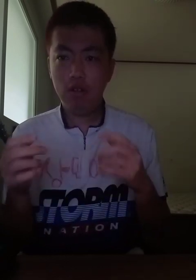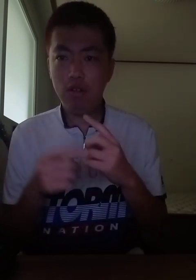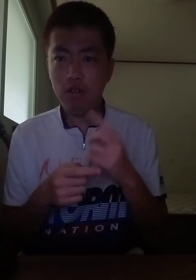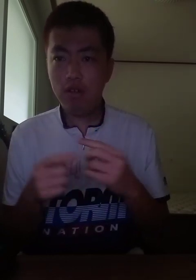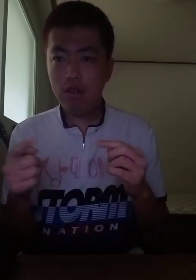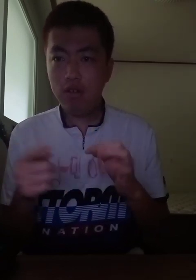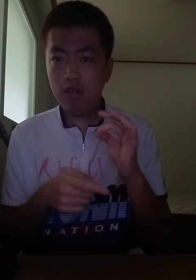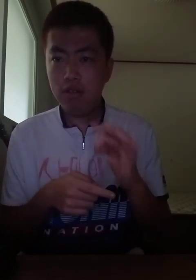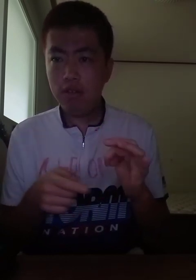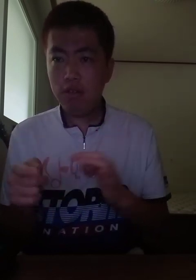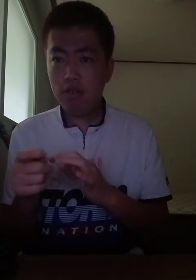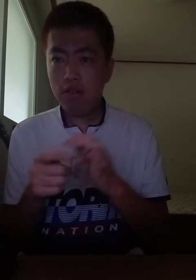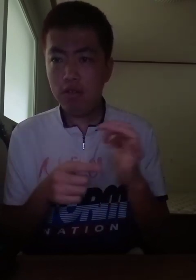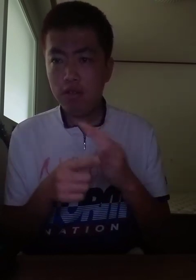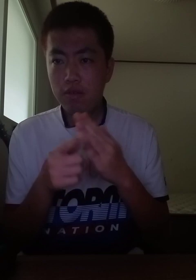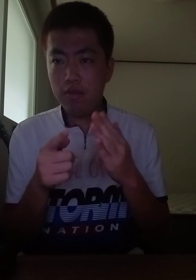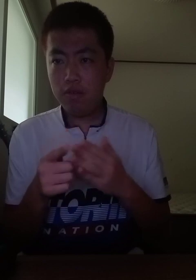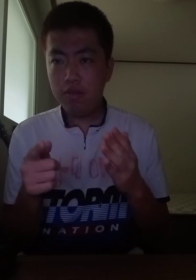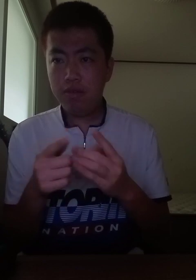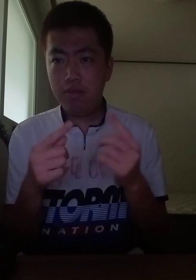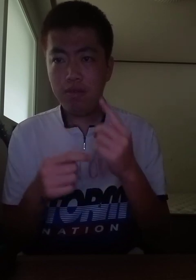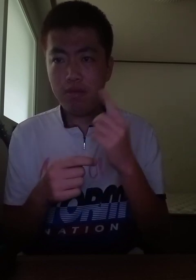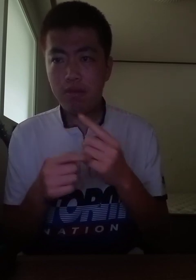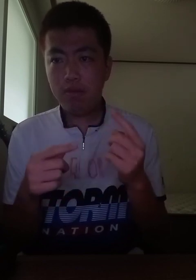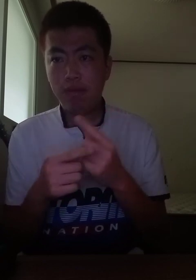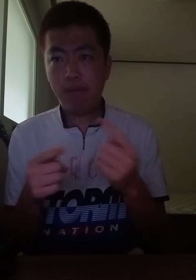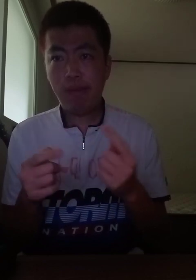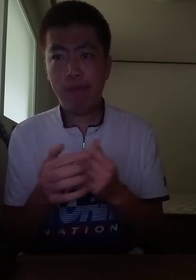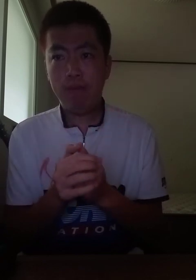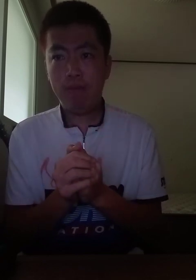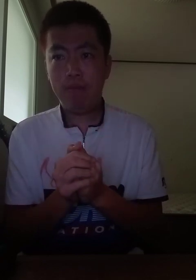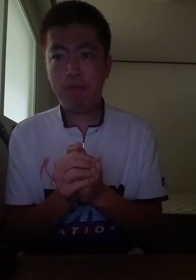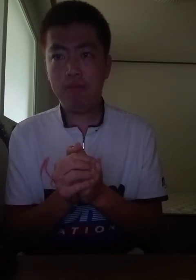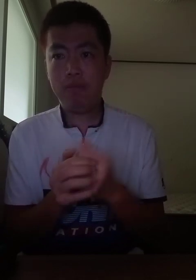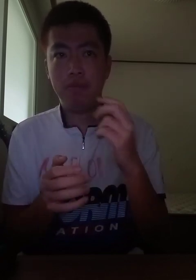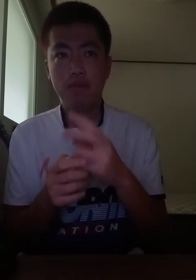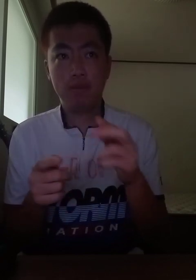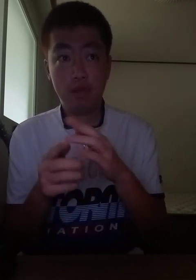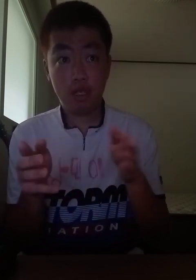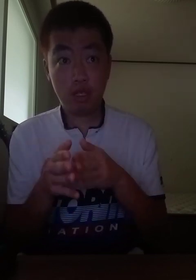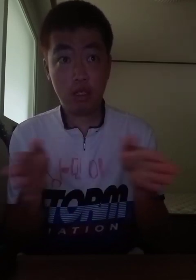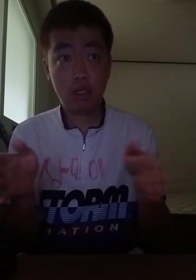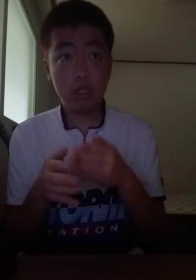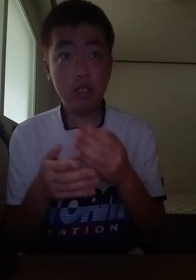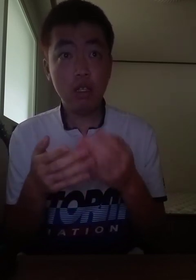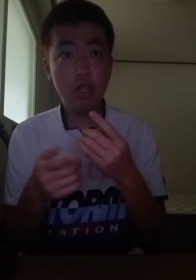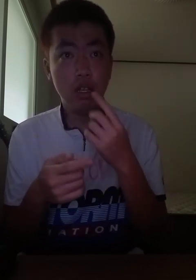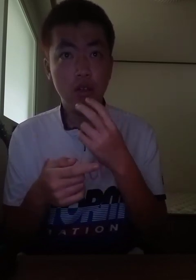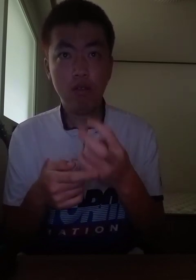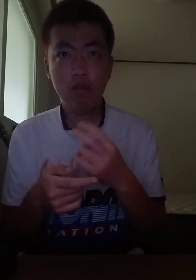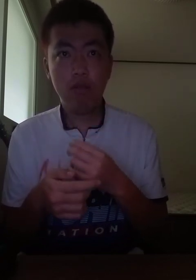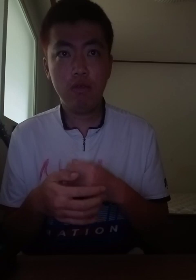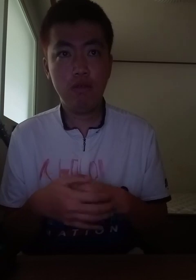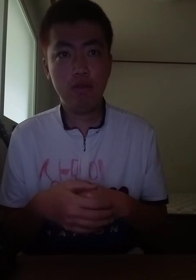거죠. 마침 땅도 둘 소유고 하니까 하지만 원래 있던 농로를 이용하라는 답을 받았다고 설명합니다. 농사 지을